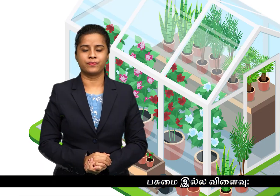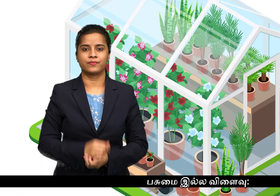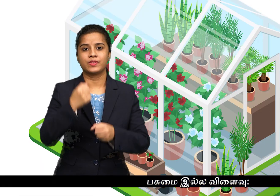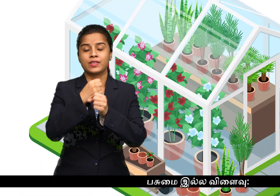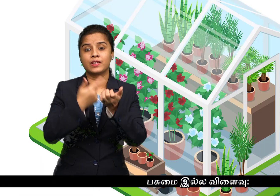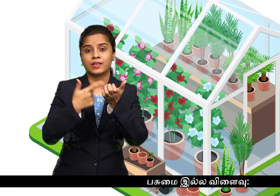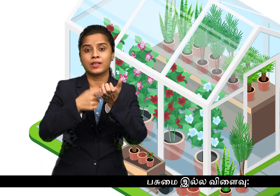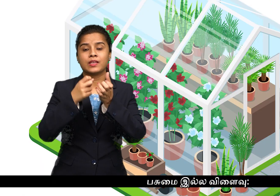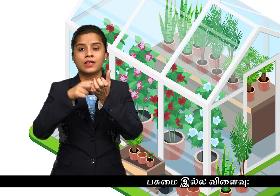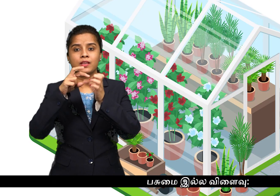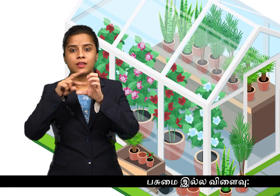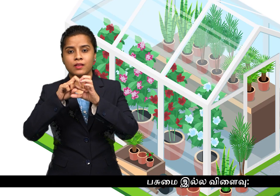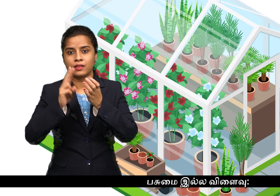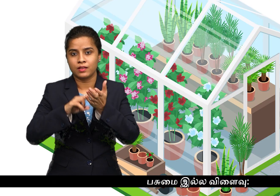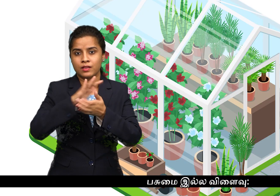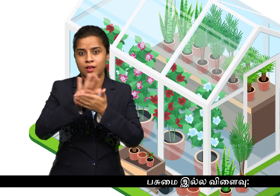பசுமை இல்லா விளைவு.